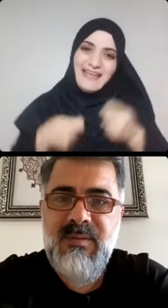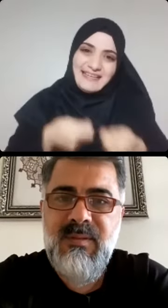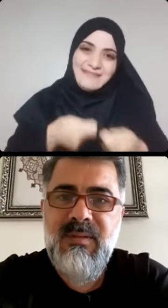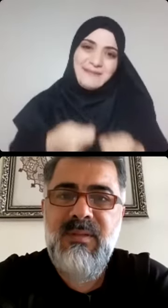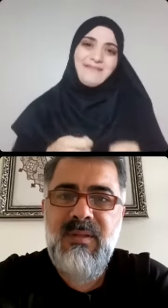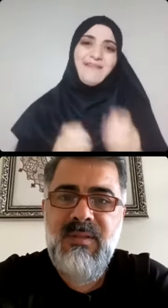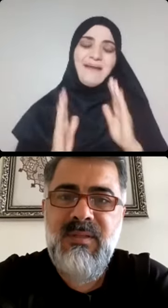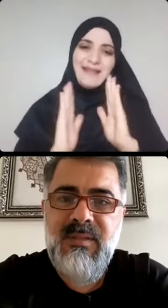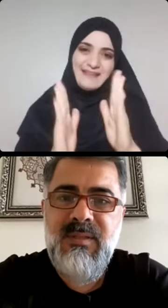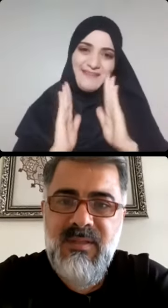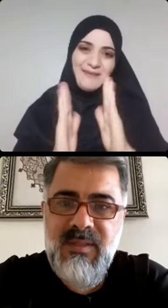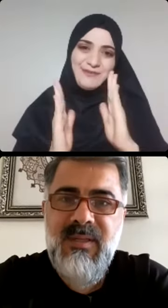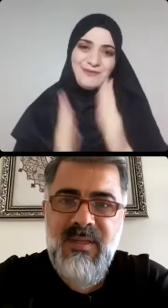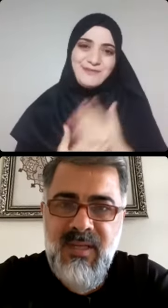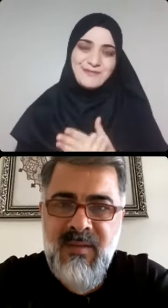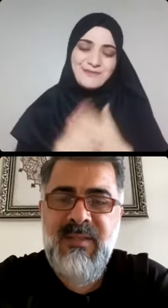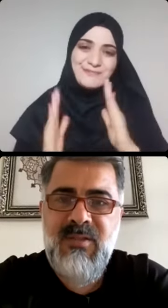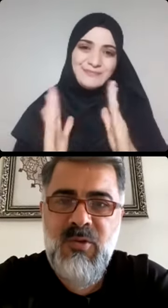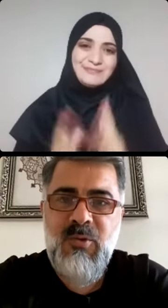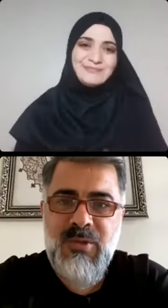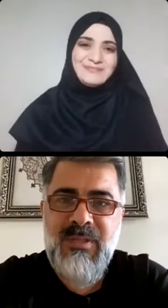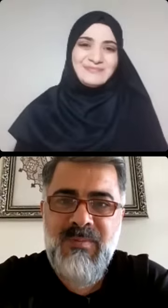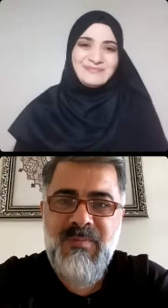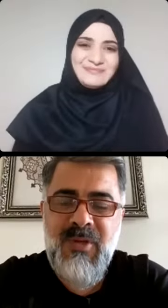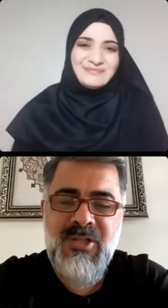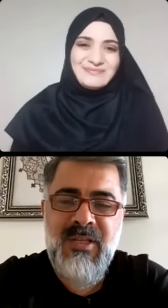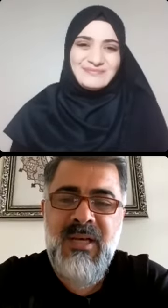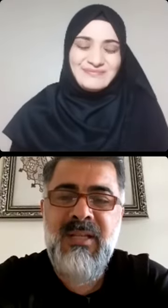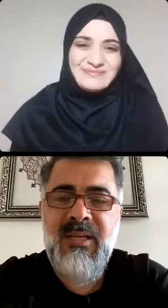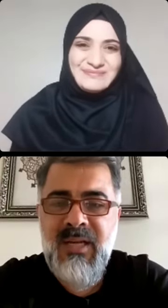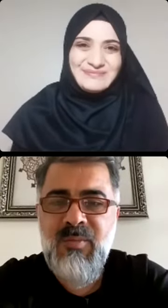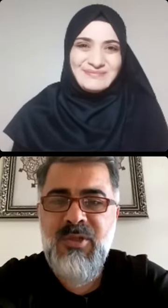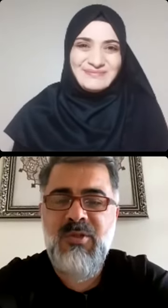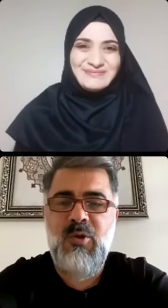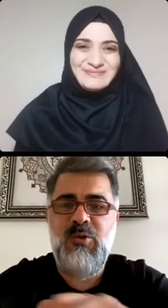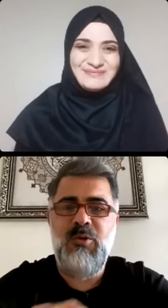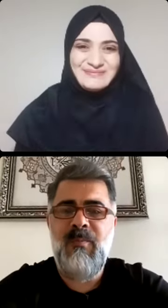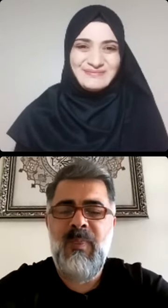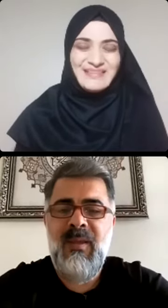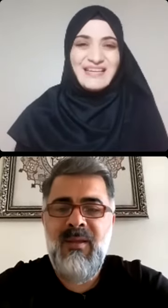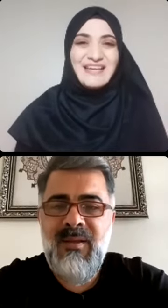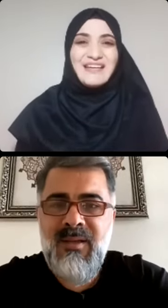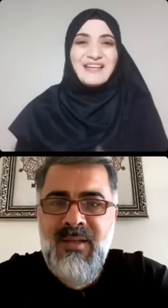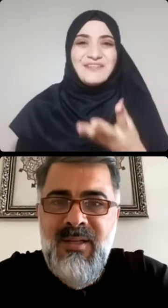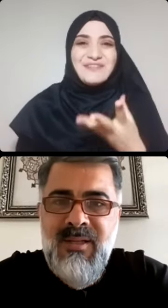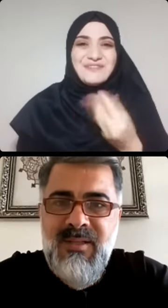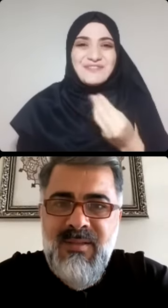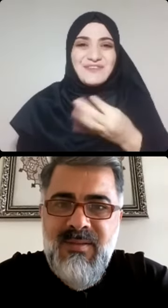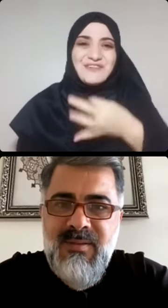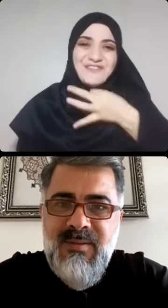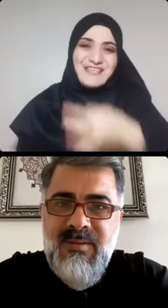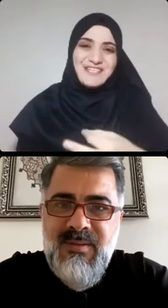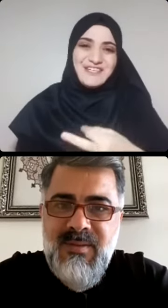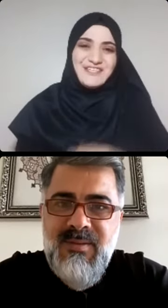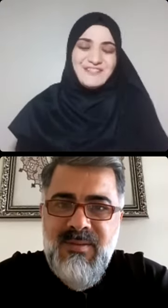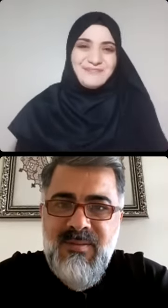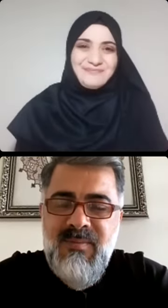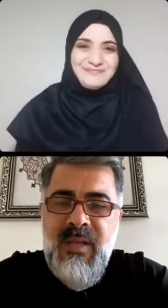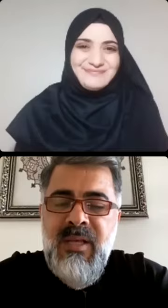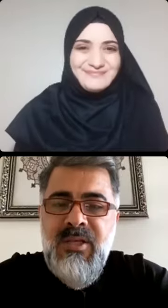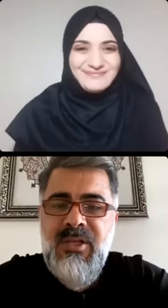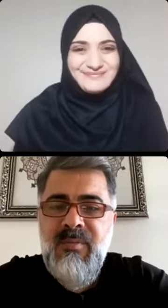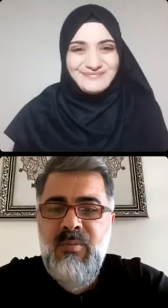bilgi eğitimi vermeye devam ediyoruz. Evet, çok güzel. Maşallah. Allah yardımcınız olsun. Çok çok teşekkür